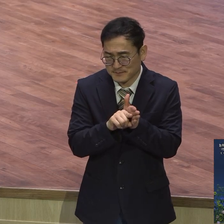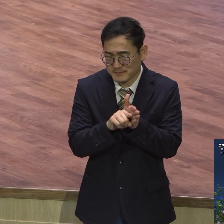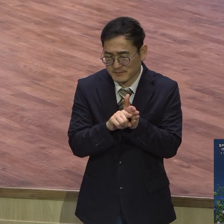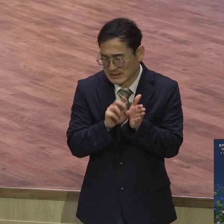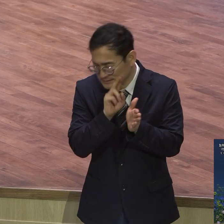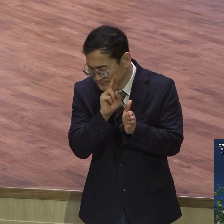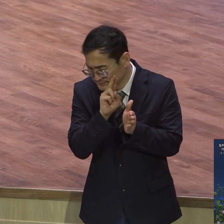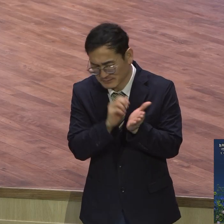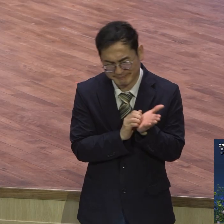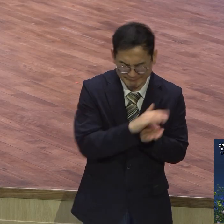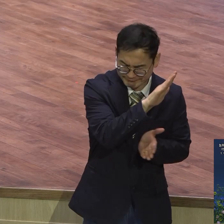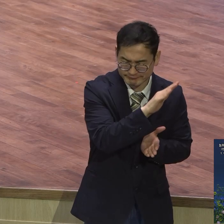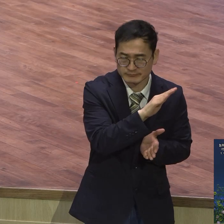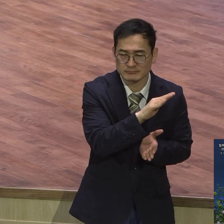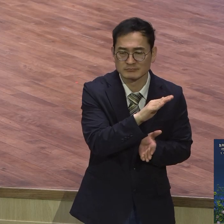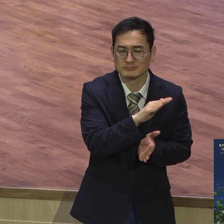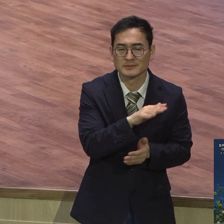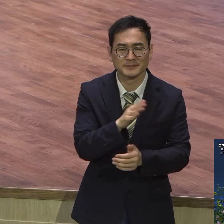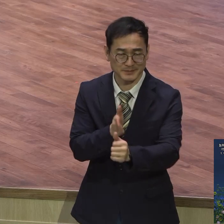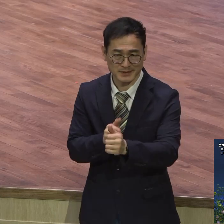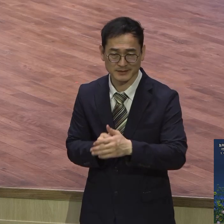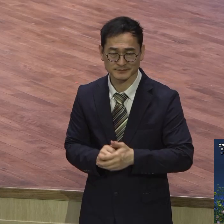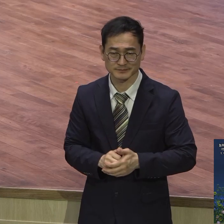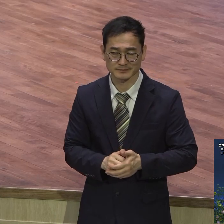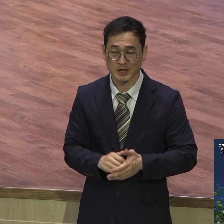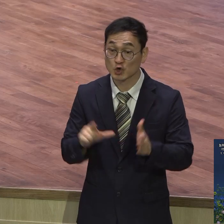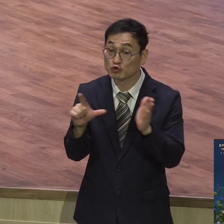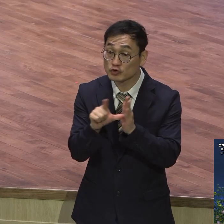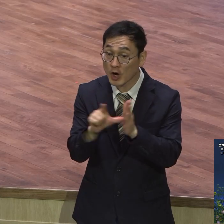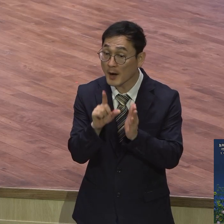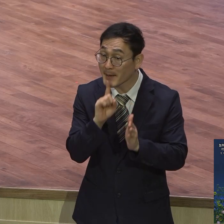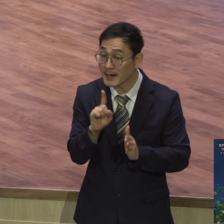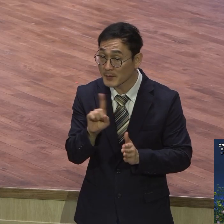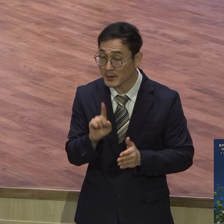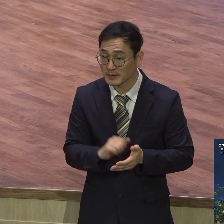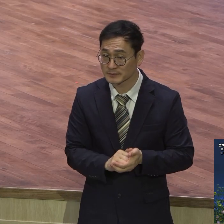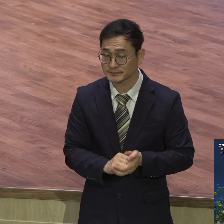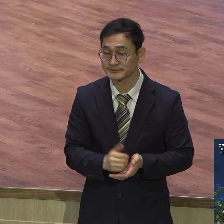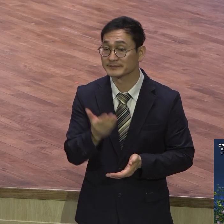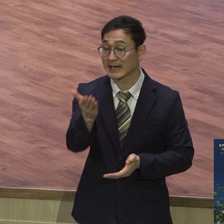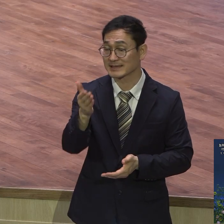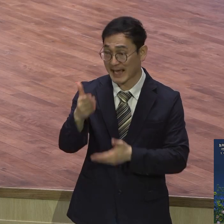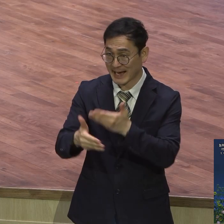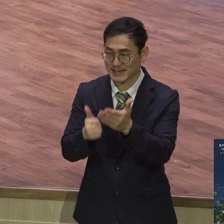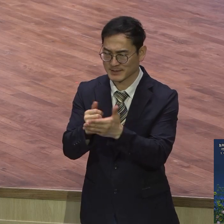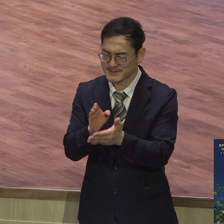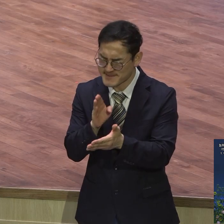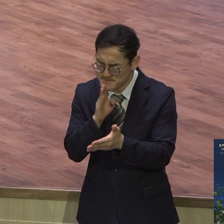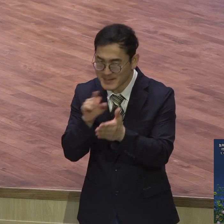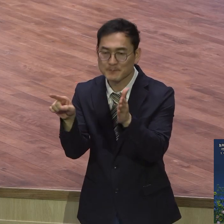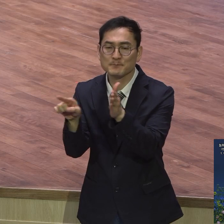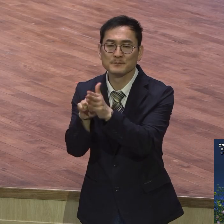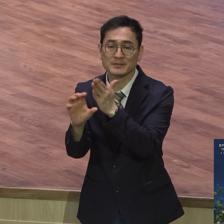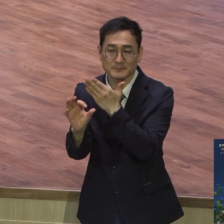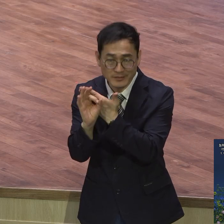종교 기업자 마틴 노트가 이런 말을 했어요 당신이 하나님을 참으로 믿는다면 왜